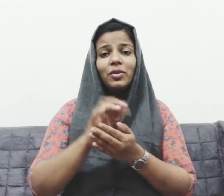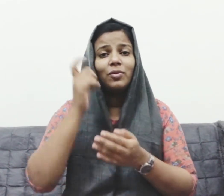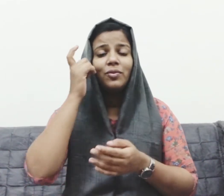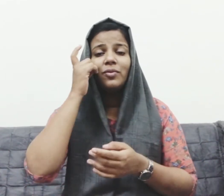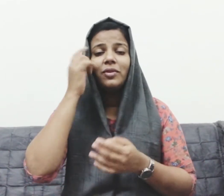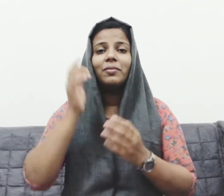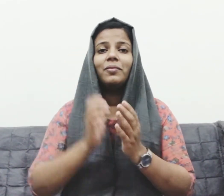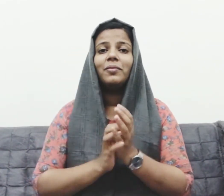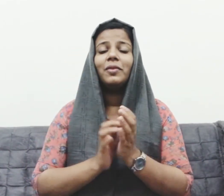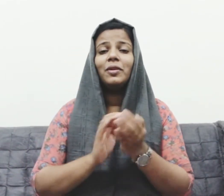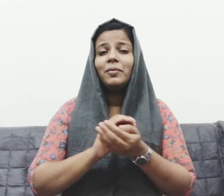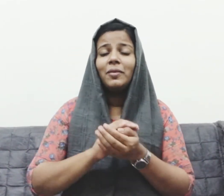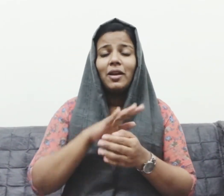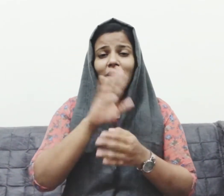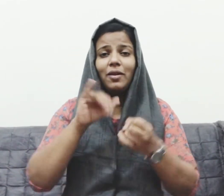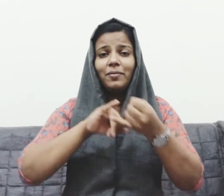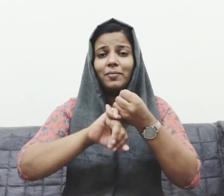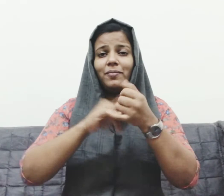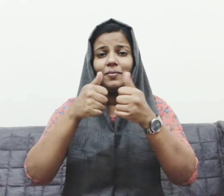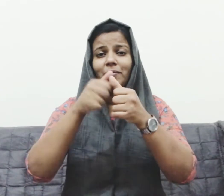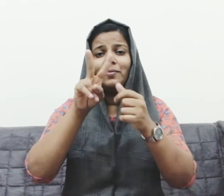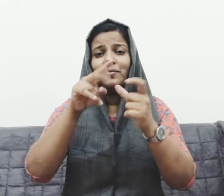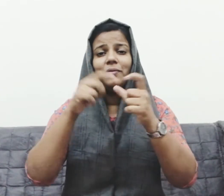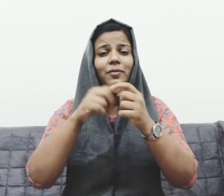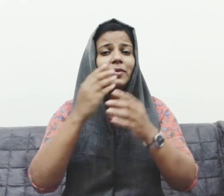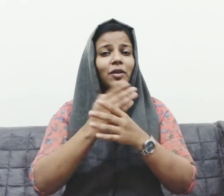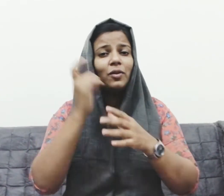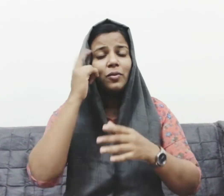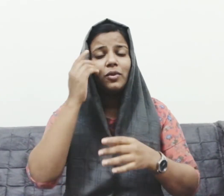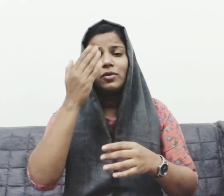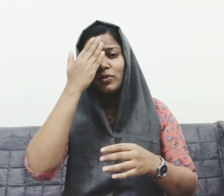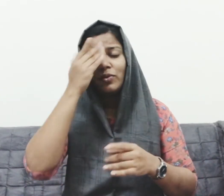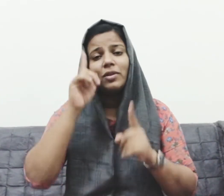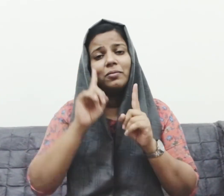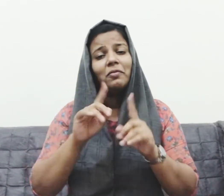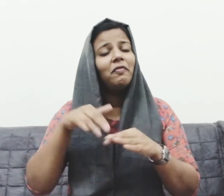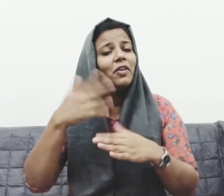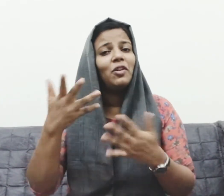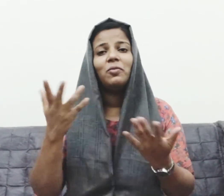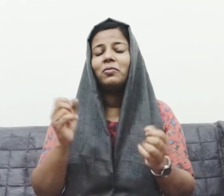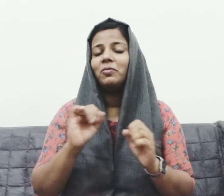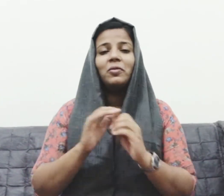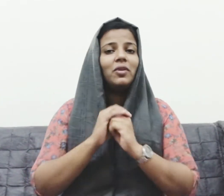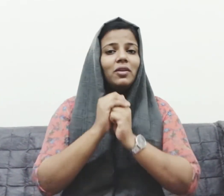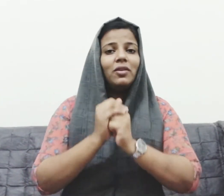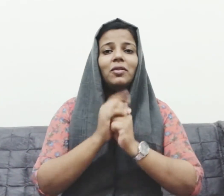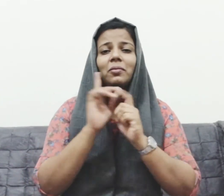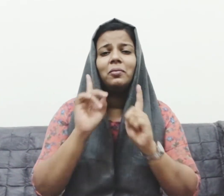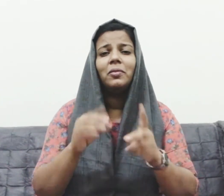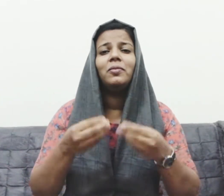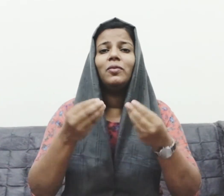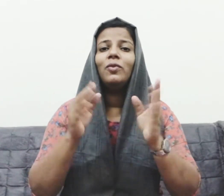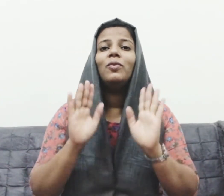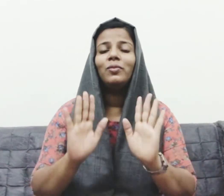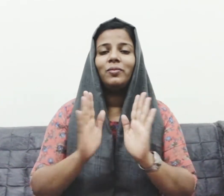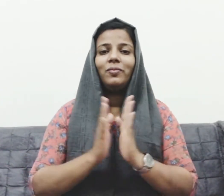വിധങ്ങൾ ഓർക്കുമ്പോൾ, ഞങ്ങളെ പരിപാലിക്കുന്ന വിധങ്ങൾ ഓർക്കുമ്പോൾ ഞങ്ങൾക്ക് സ്തോത്രമല്ലാതെ ആമേൻ ആരാധനയല്ലാതെ ഒന്നും ഞങ്ങൾക്ക് അർപ്പിപ്പാനില്ല